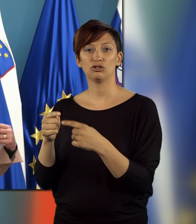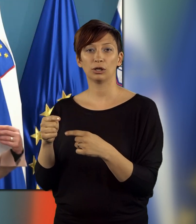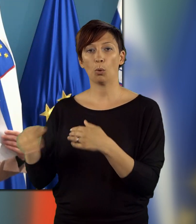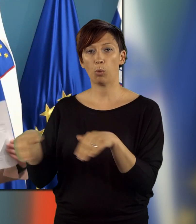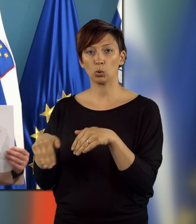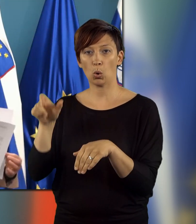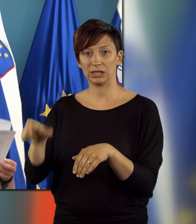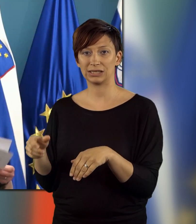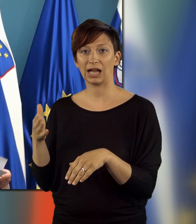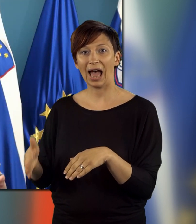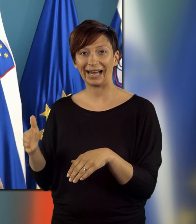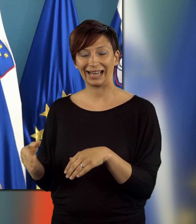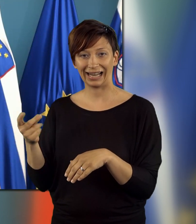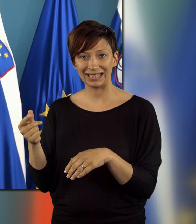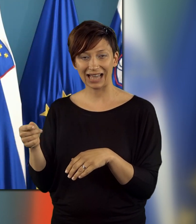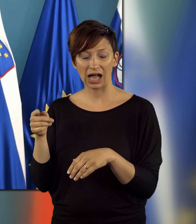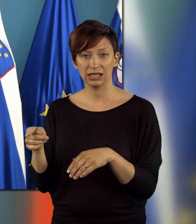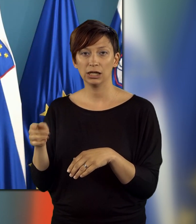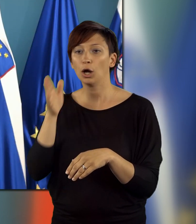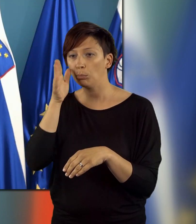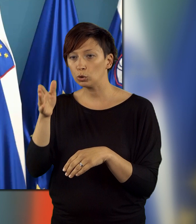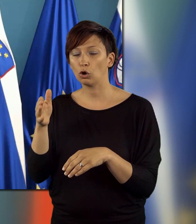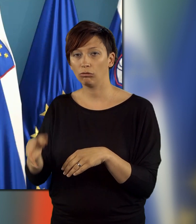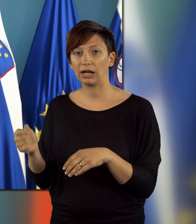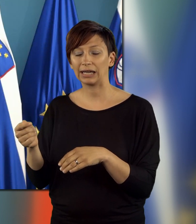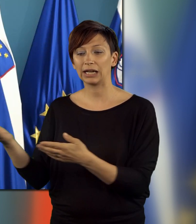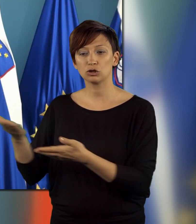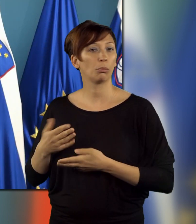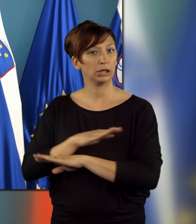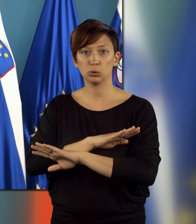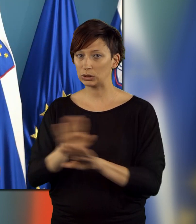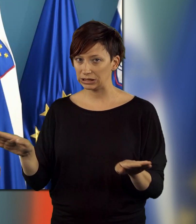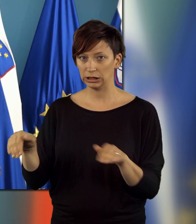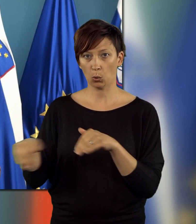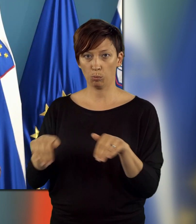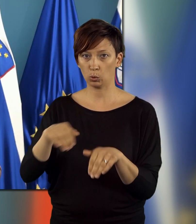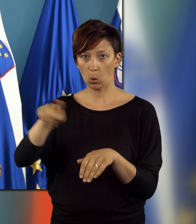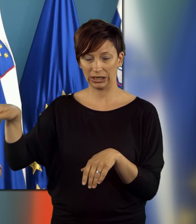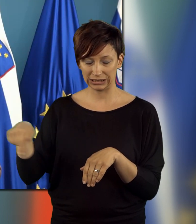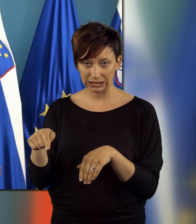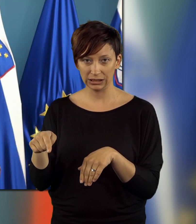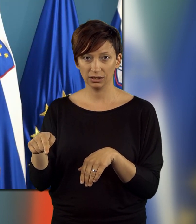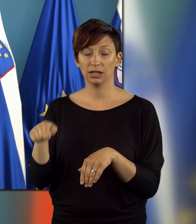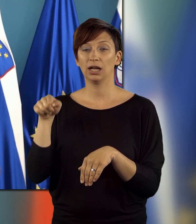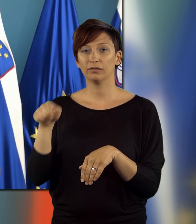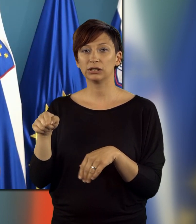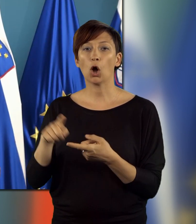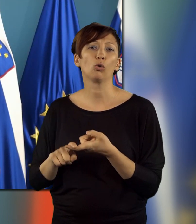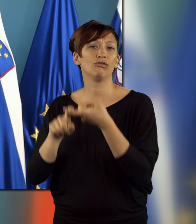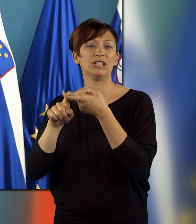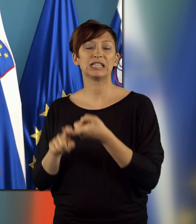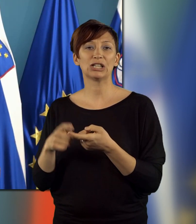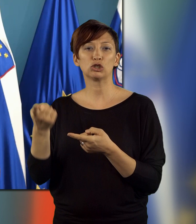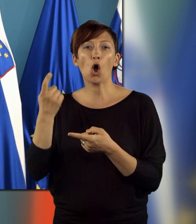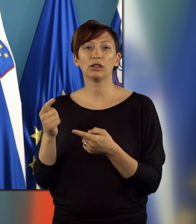pa upokojenskega regresa, pa bodo regres dobili vsi upokojenci in v